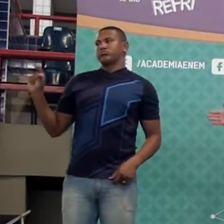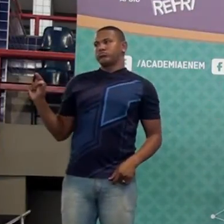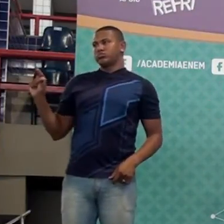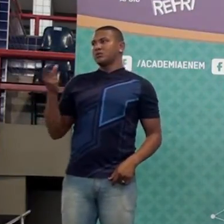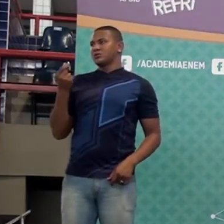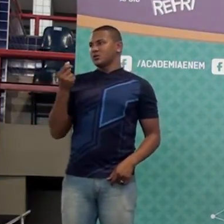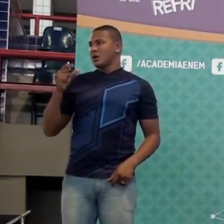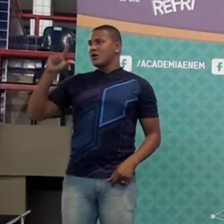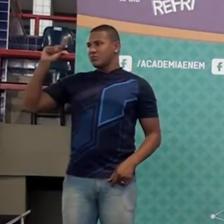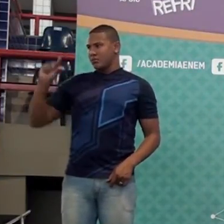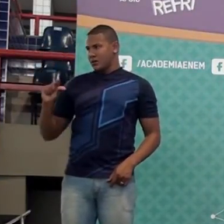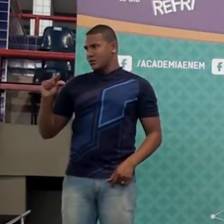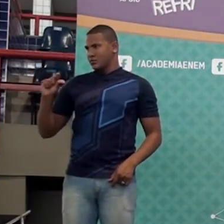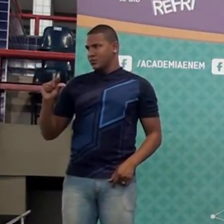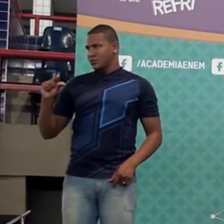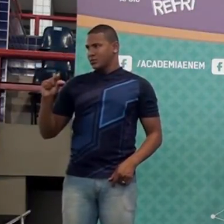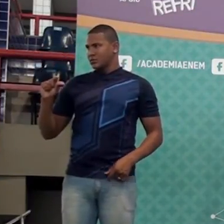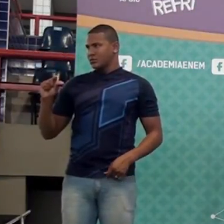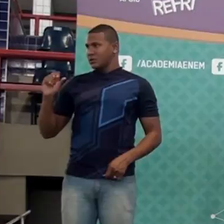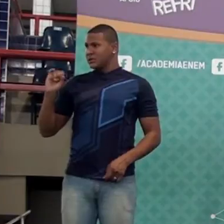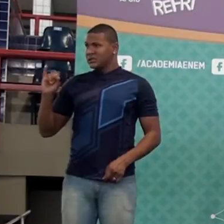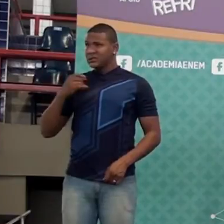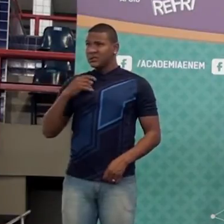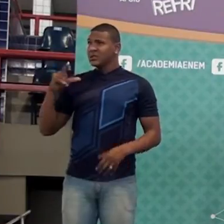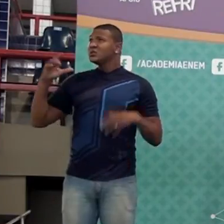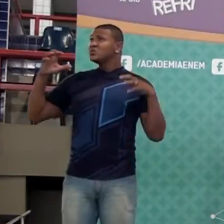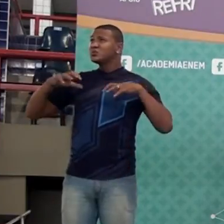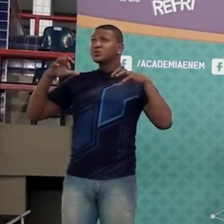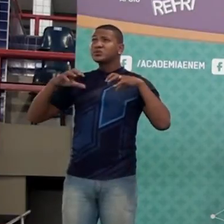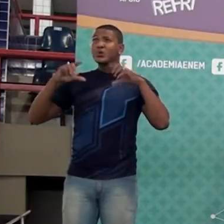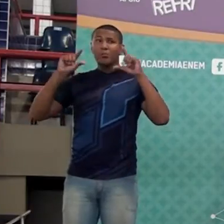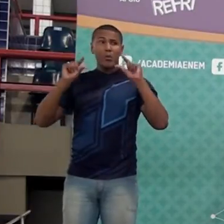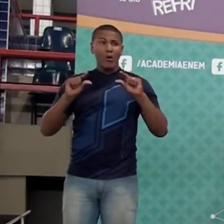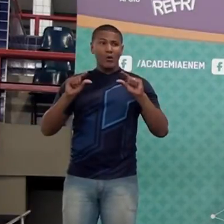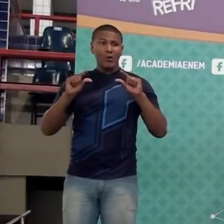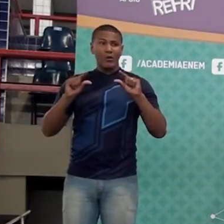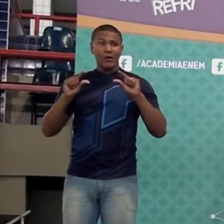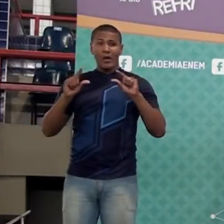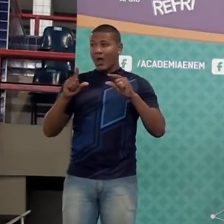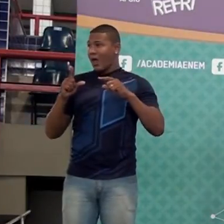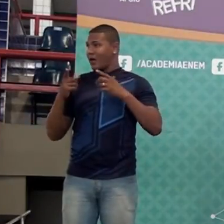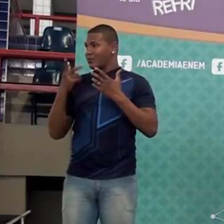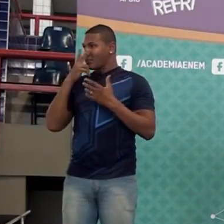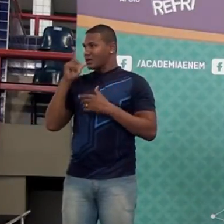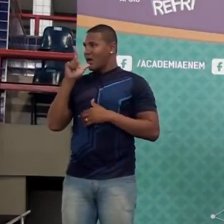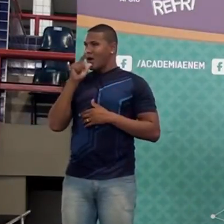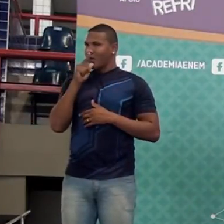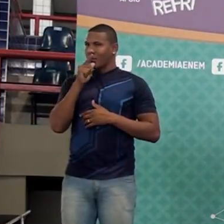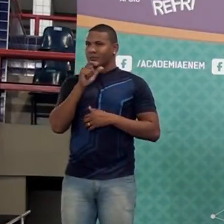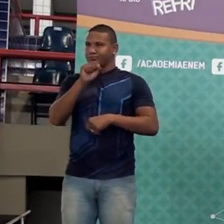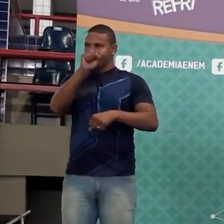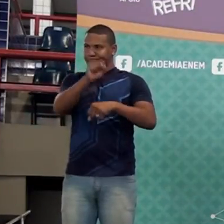Nos anos que chove pouco, aí vai dar problema nas hidrelétricas e vai ficar mais caro, né?